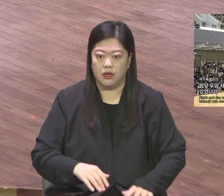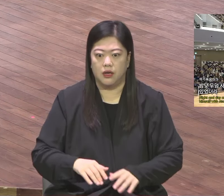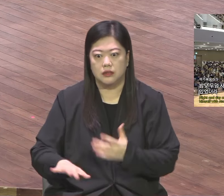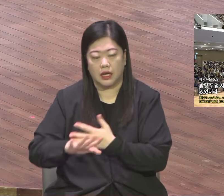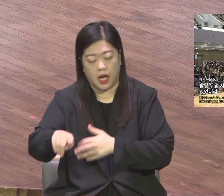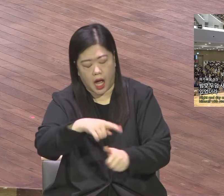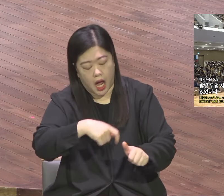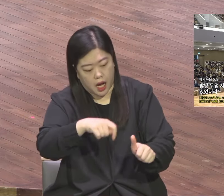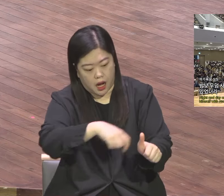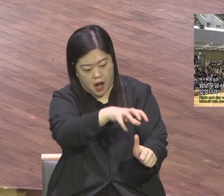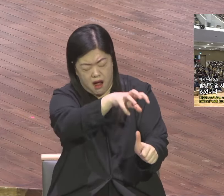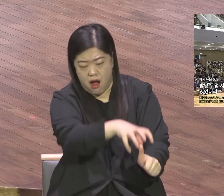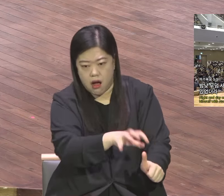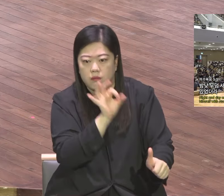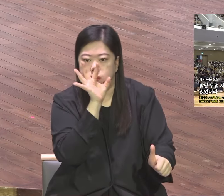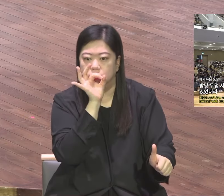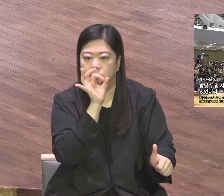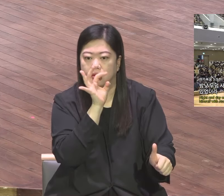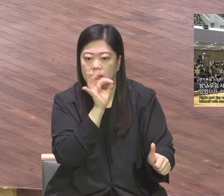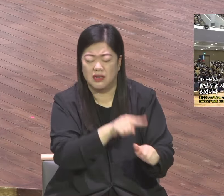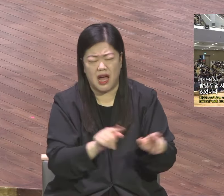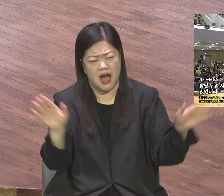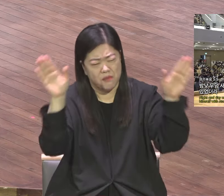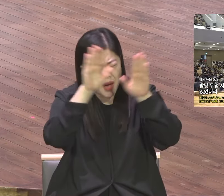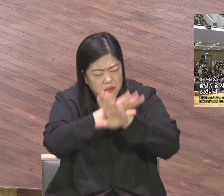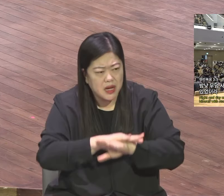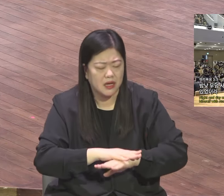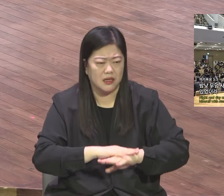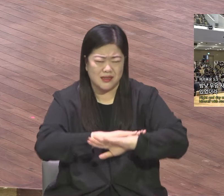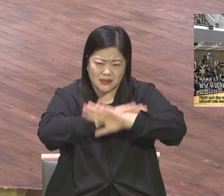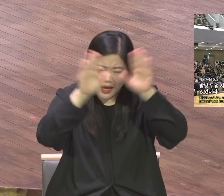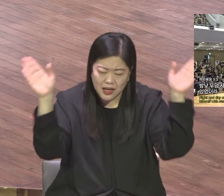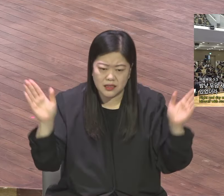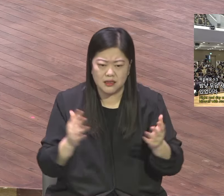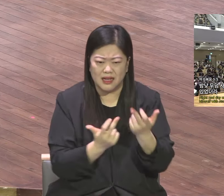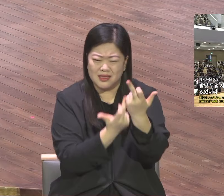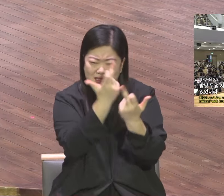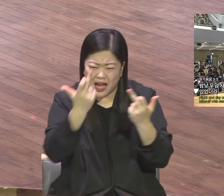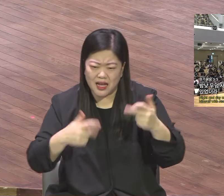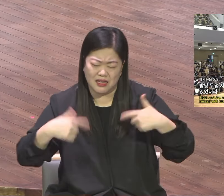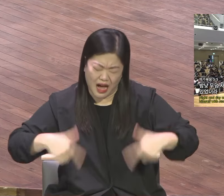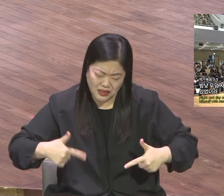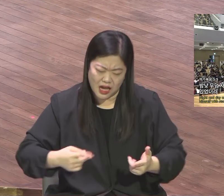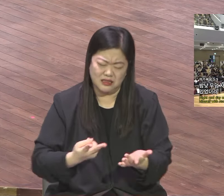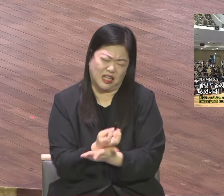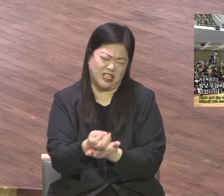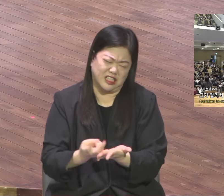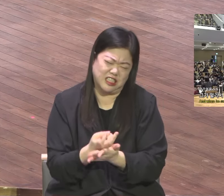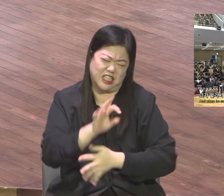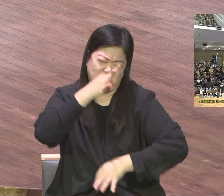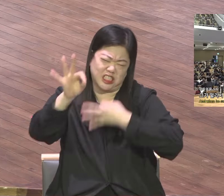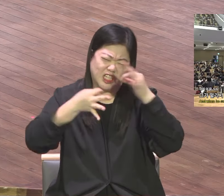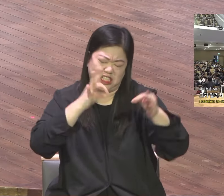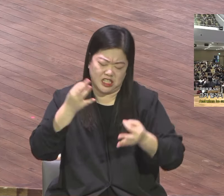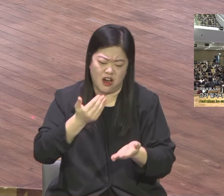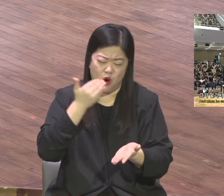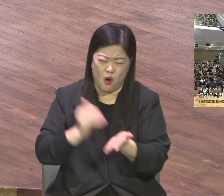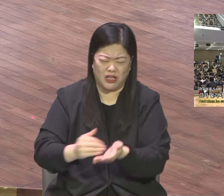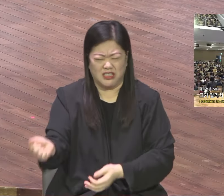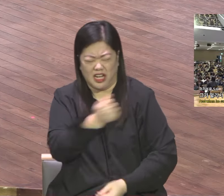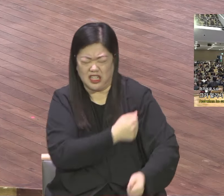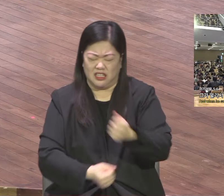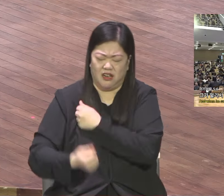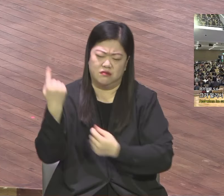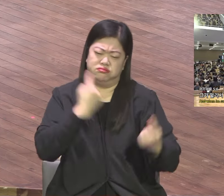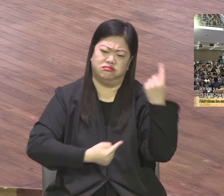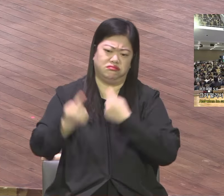없는지라. 밤낮 무덤 사이에서나 산에서나 늘 소리 지르며 돌로 자기의 몸을 해치고 있었더라. 그가 멀리서